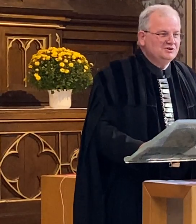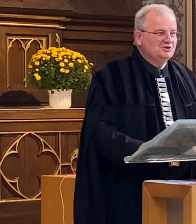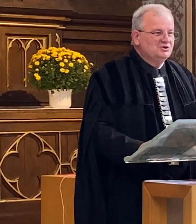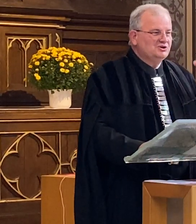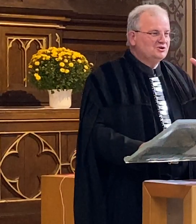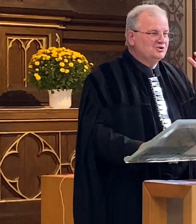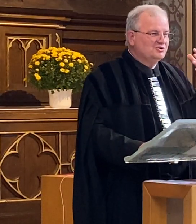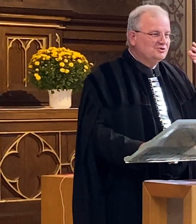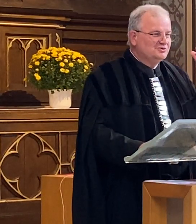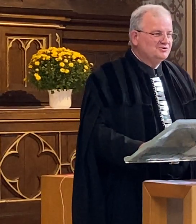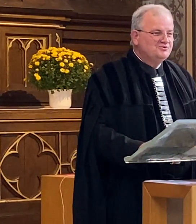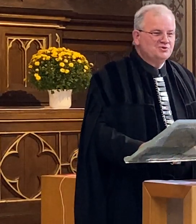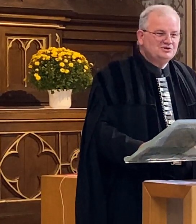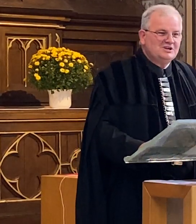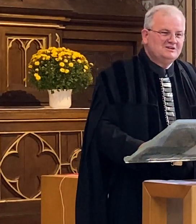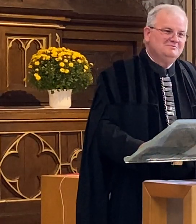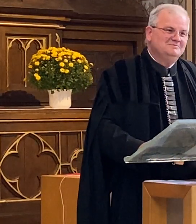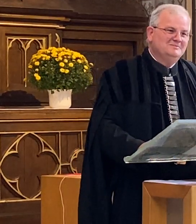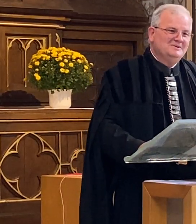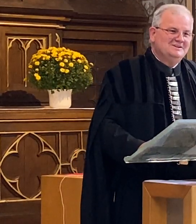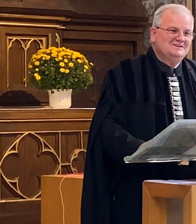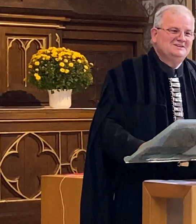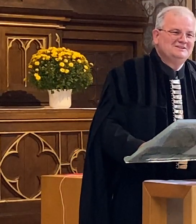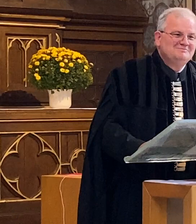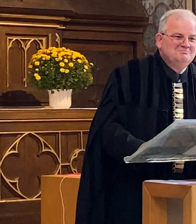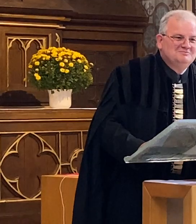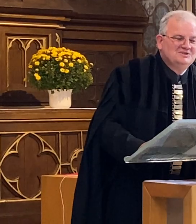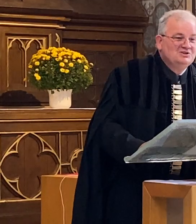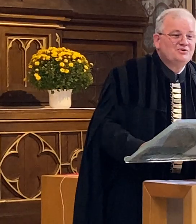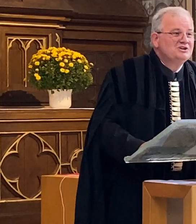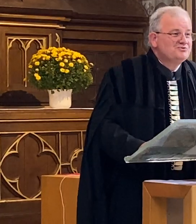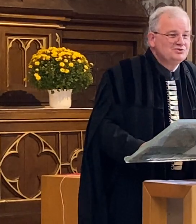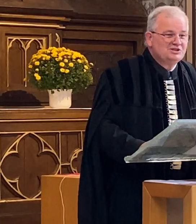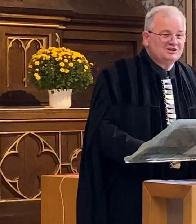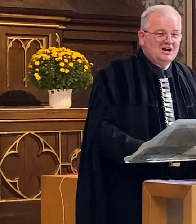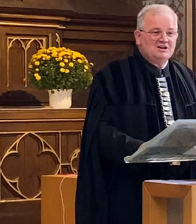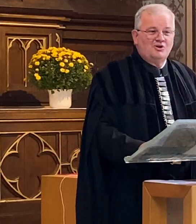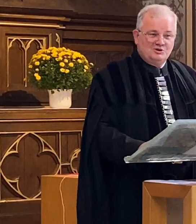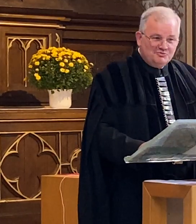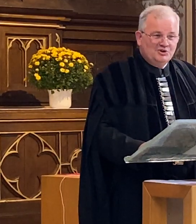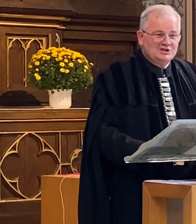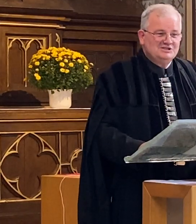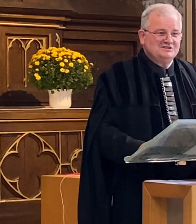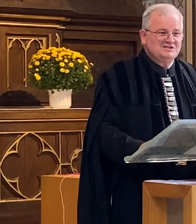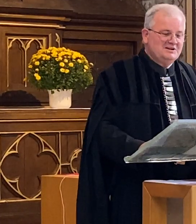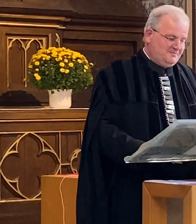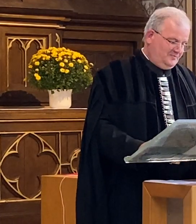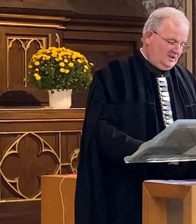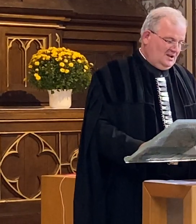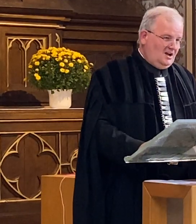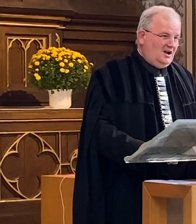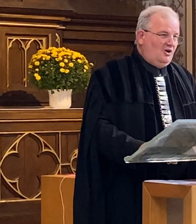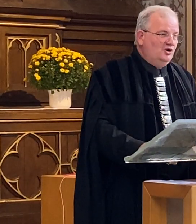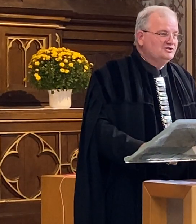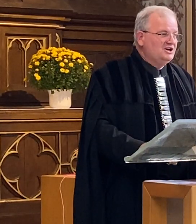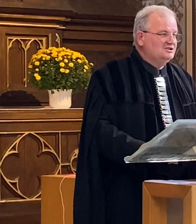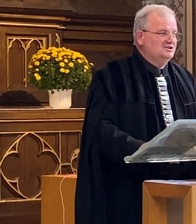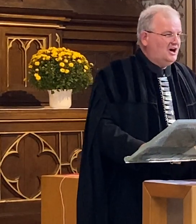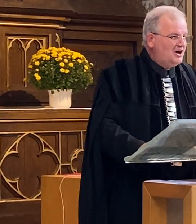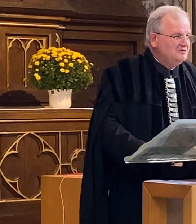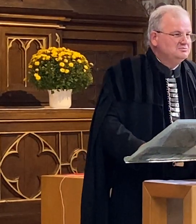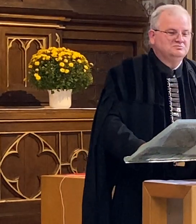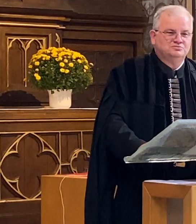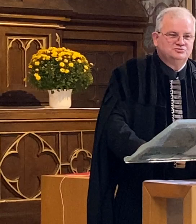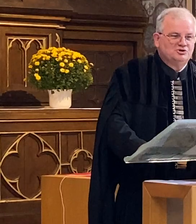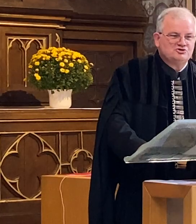Schellenberg Früchte, die Felder Früchte tragen, auch im wörtlichen Sinne. Und da dachte